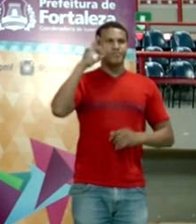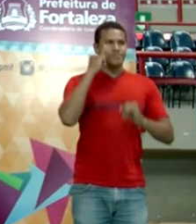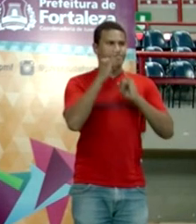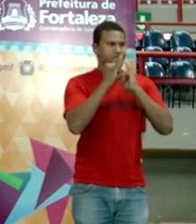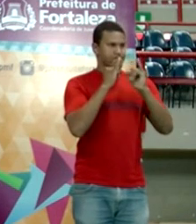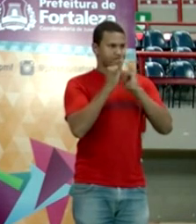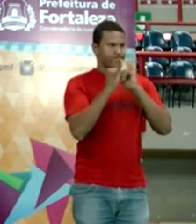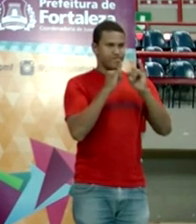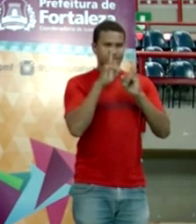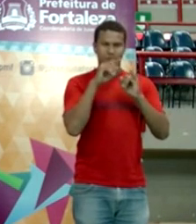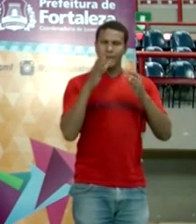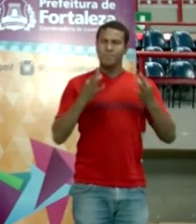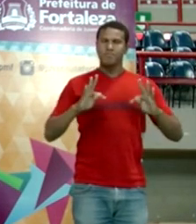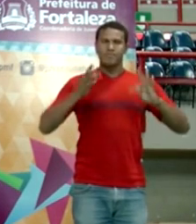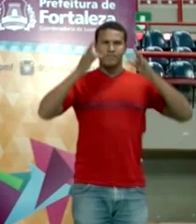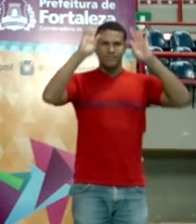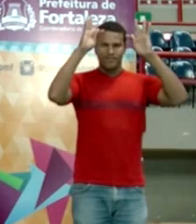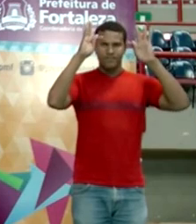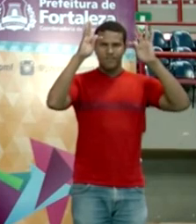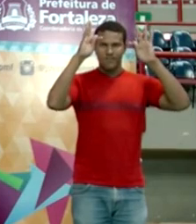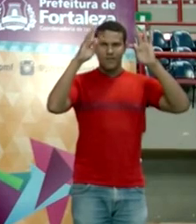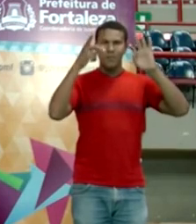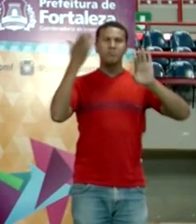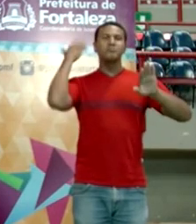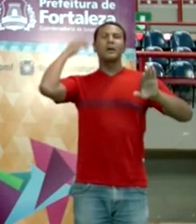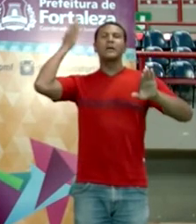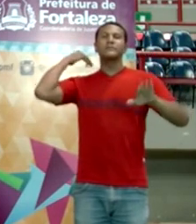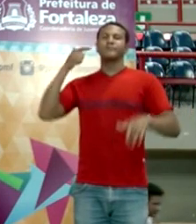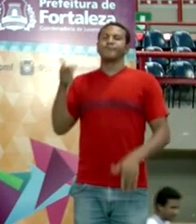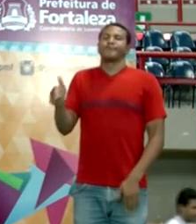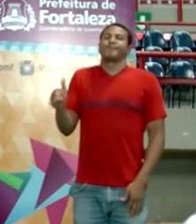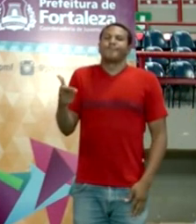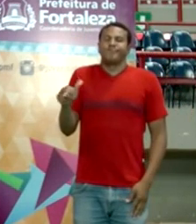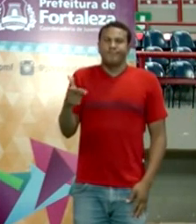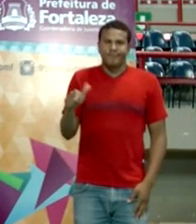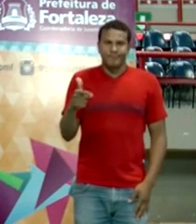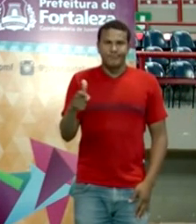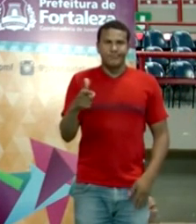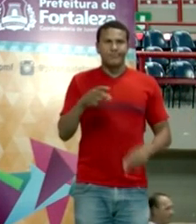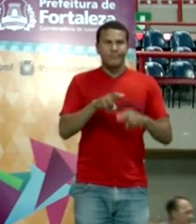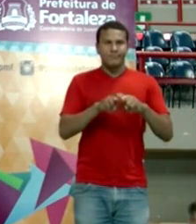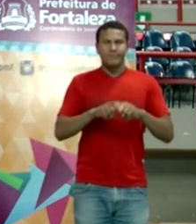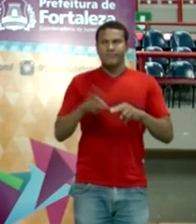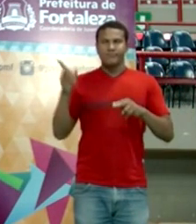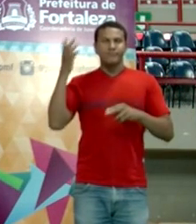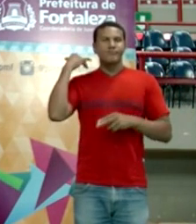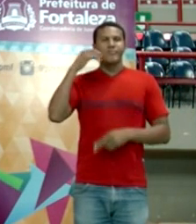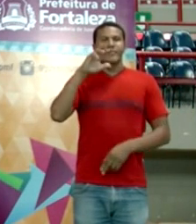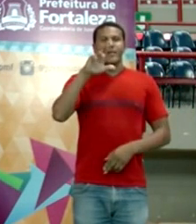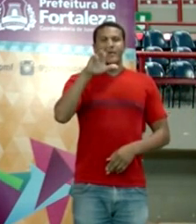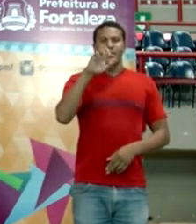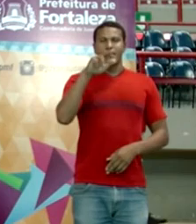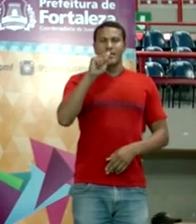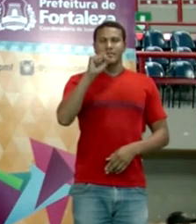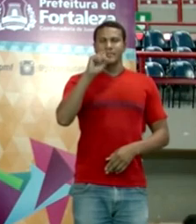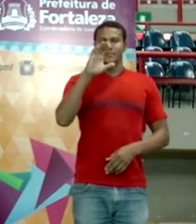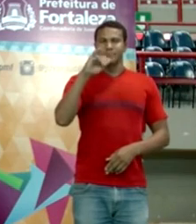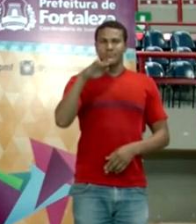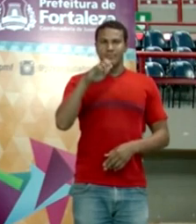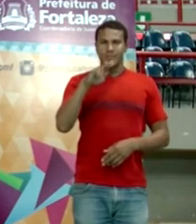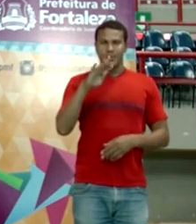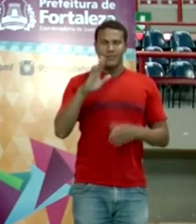internet, tecnologias que não estavam disponíveis no Renascimento, época em que Romelli